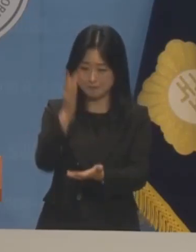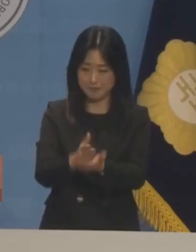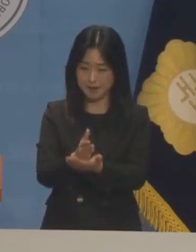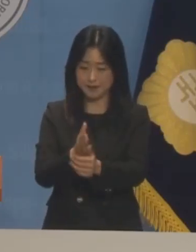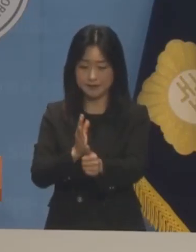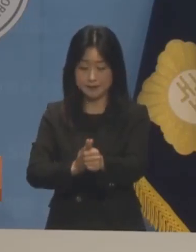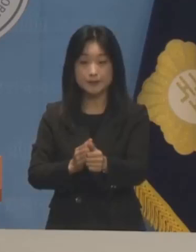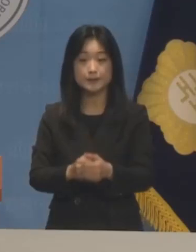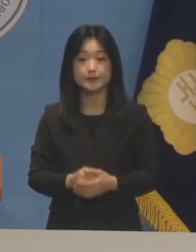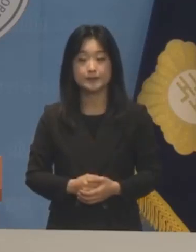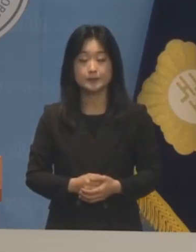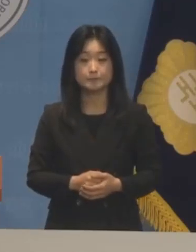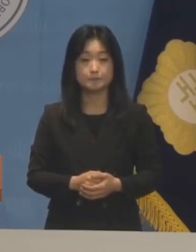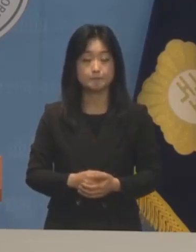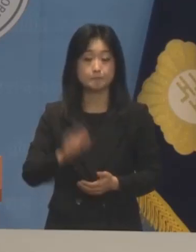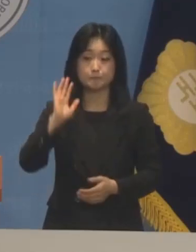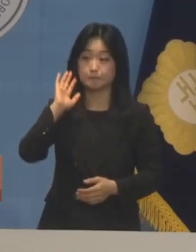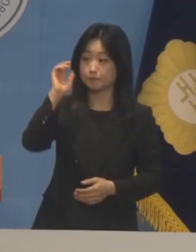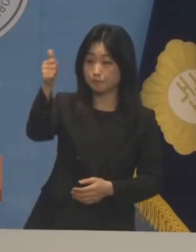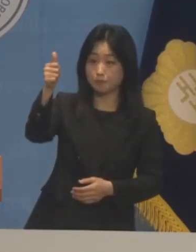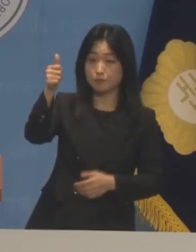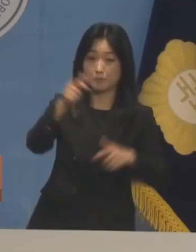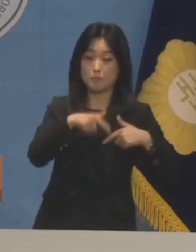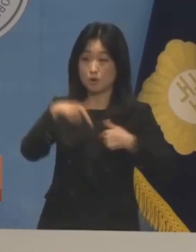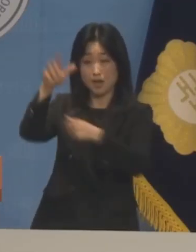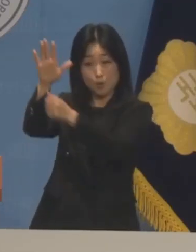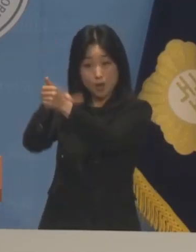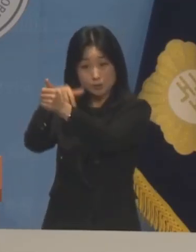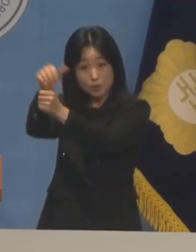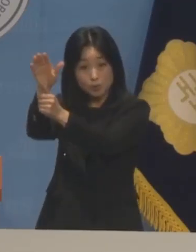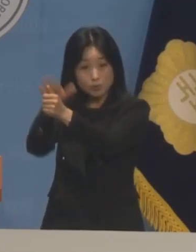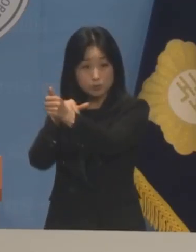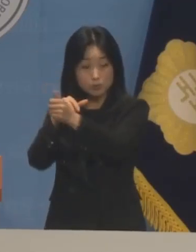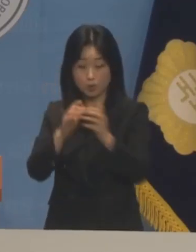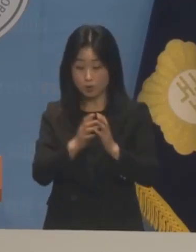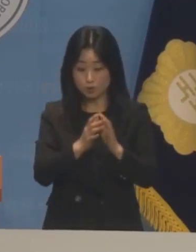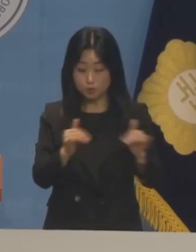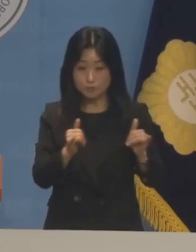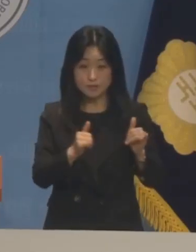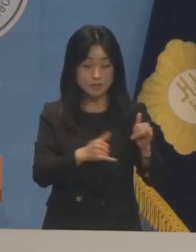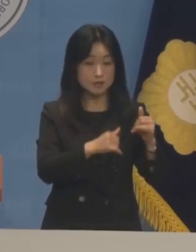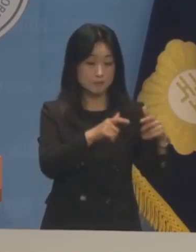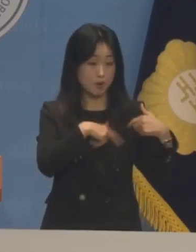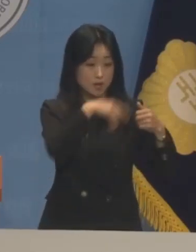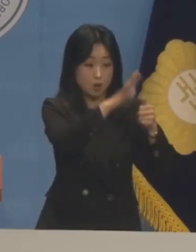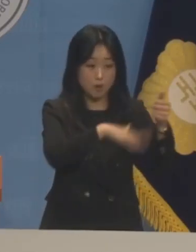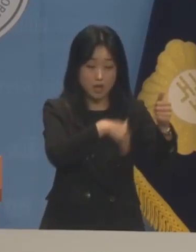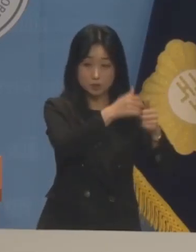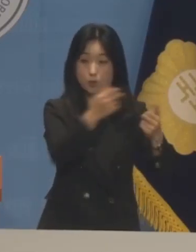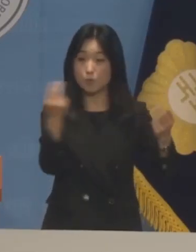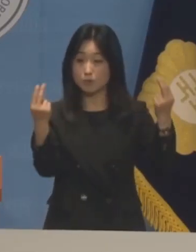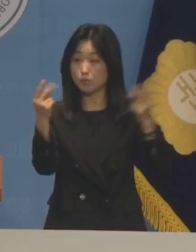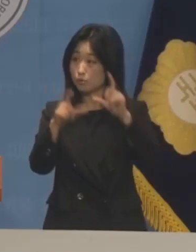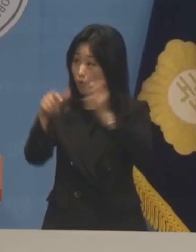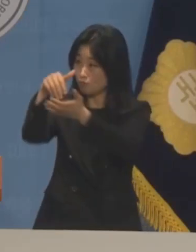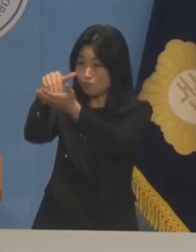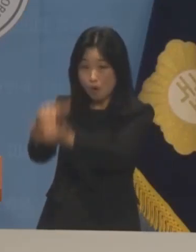말라. 대통령 명예훼손은 일반 국민 명예훼손보다 훨씬